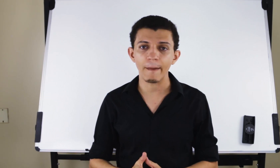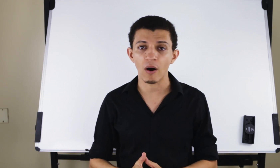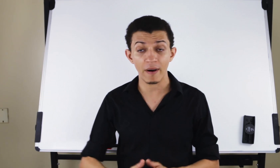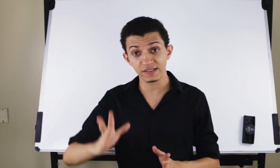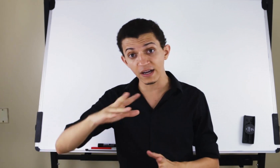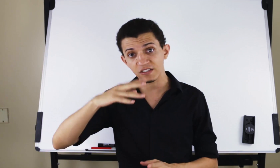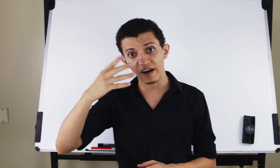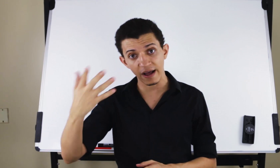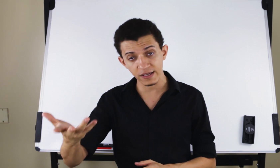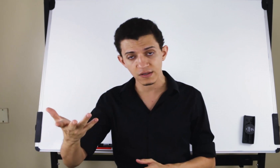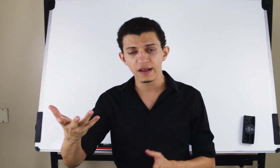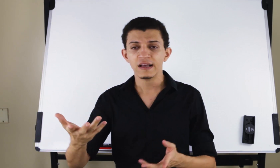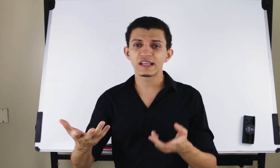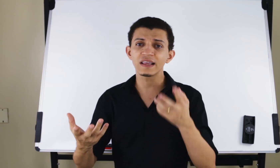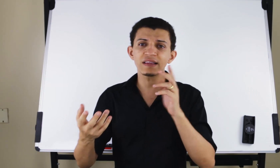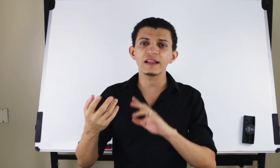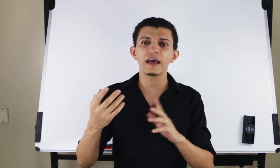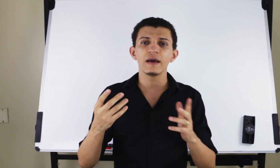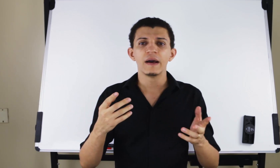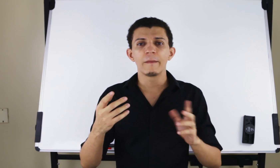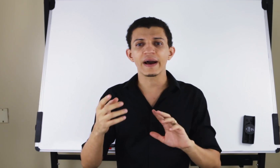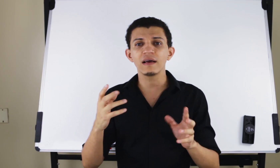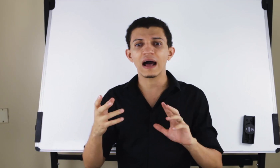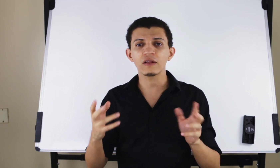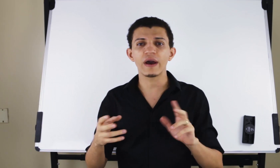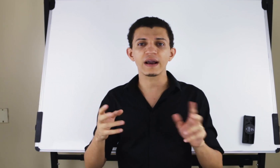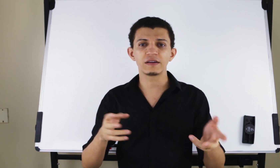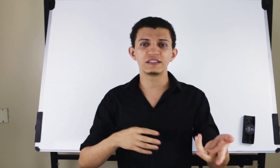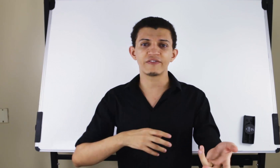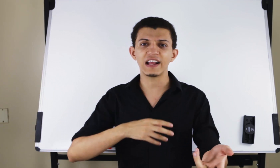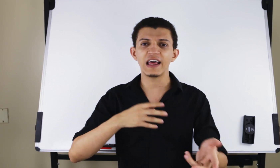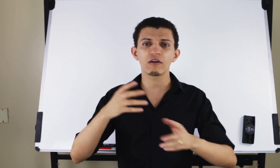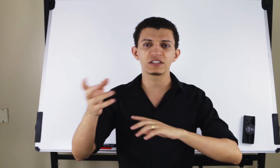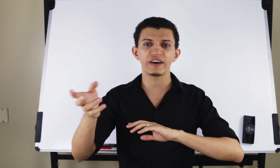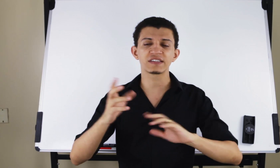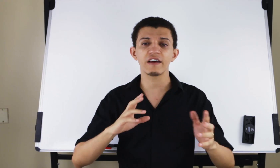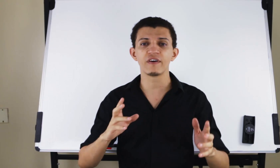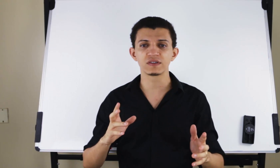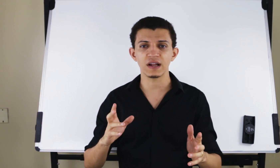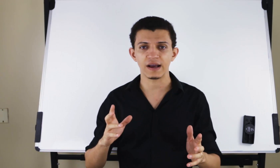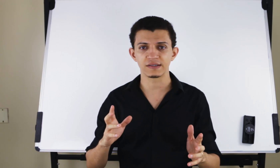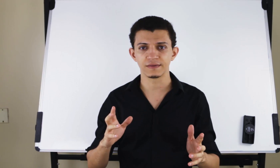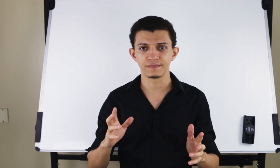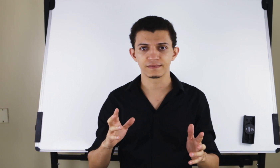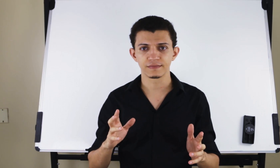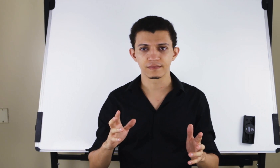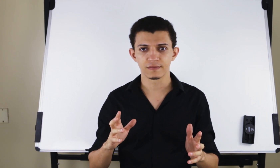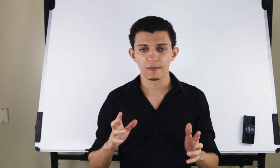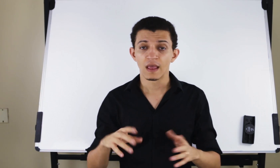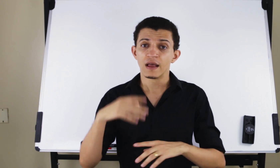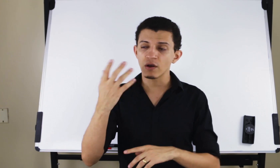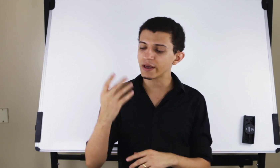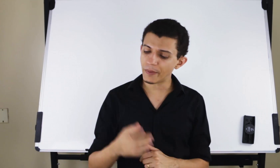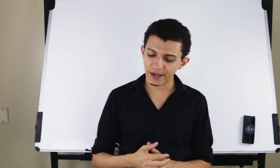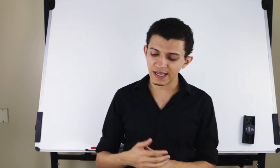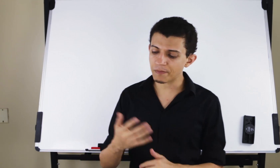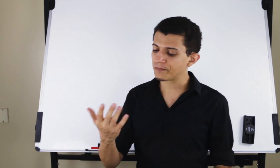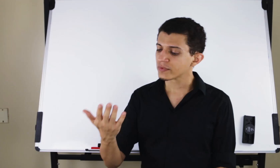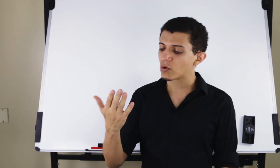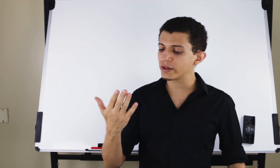palma. Mas antes de falar isso, você tem que entender para que lado é que você vai ler, que você vai escrever os sinais. Então, aqui, por exemplo, quando eu